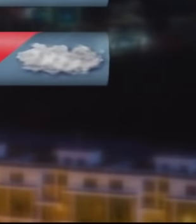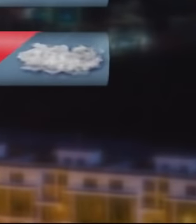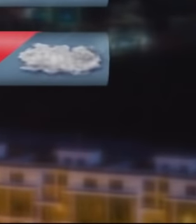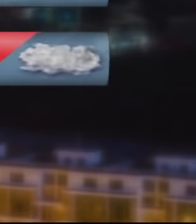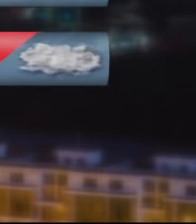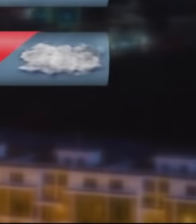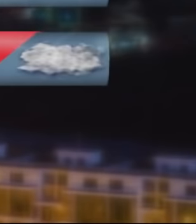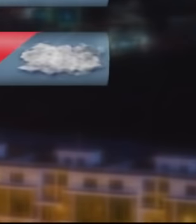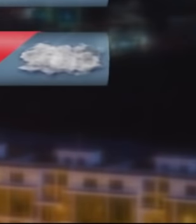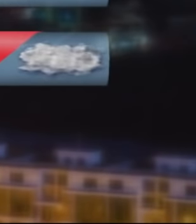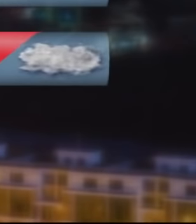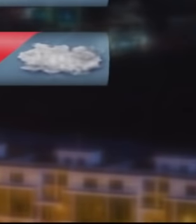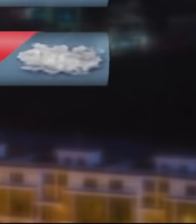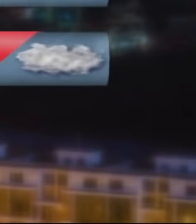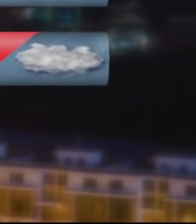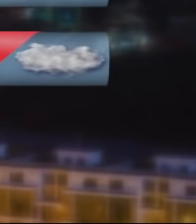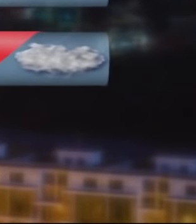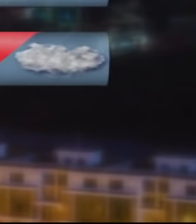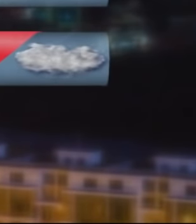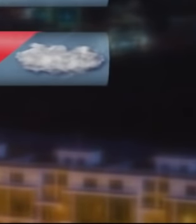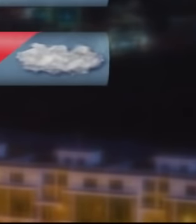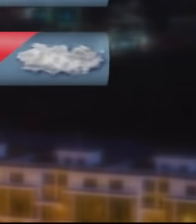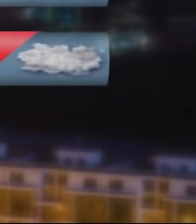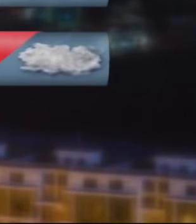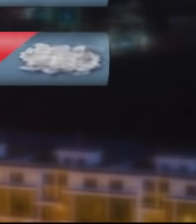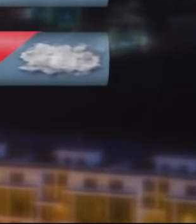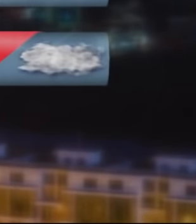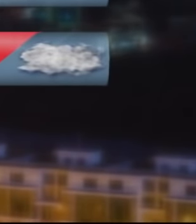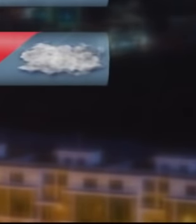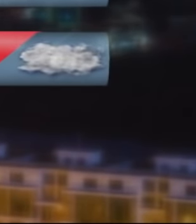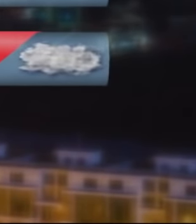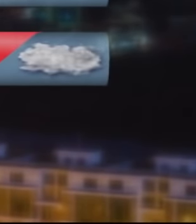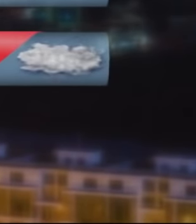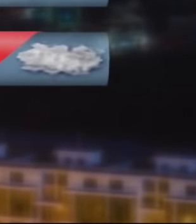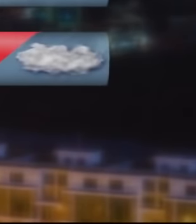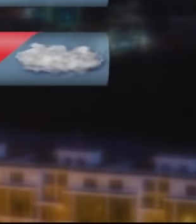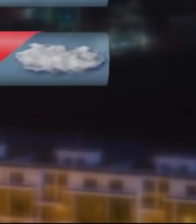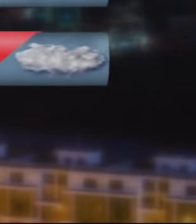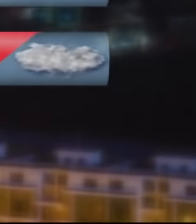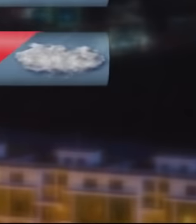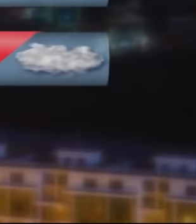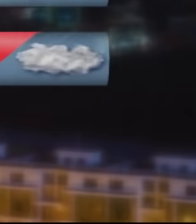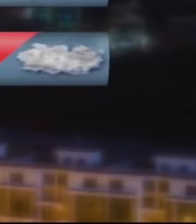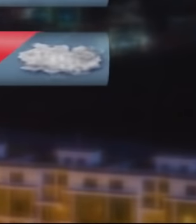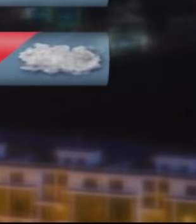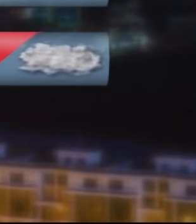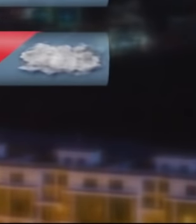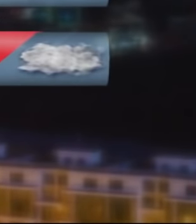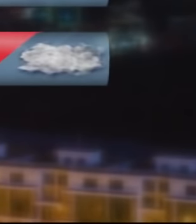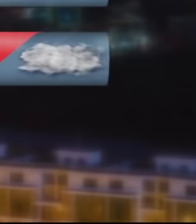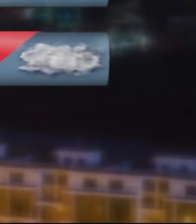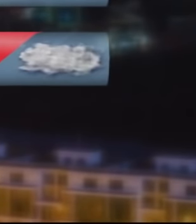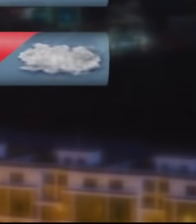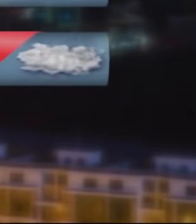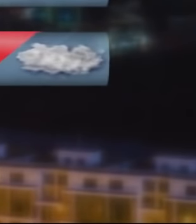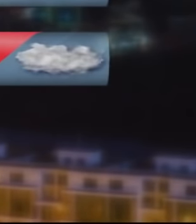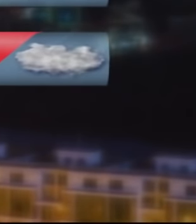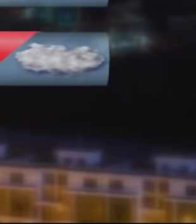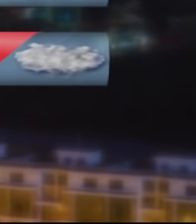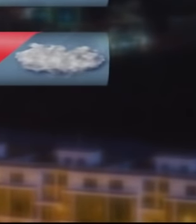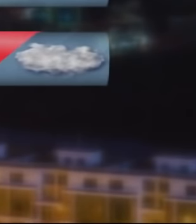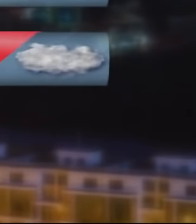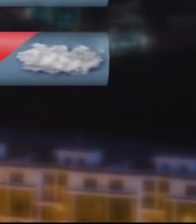Өргөжлөлтөд та бүхэнд Улаанбаатар хотын ойрын 5 өдрийн цаг агаар мэдээллийг танилцуулъя. Улаанбаатар хотод нэм гарагт бороо орж шөндөө 10 өдөрт 18 хэм дулаан байх бол ажлын эхний